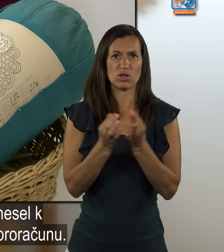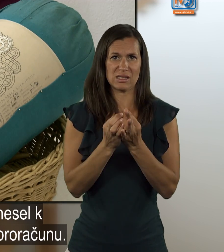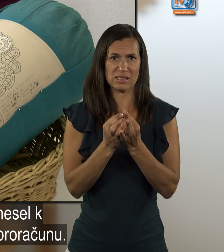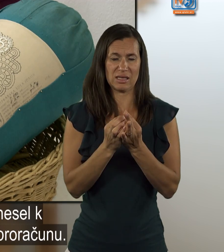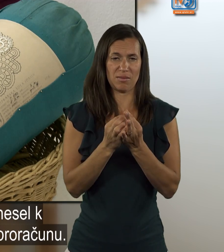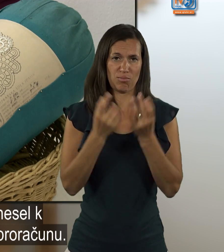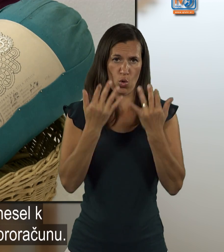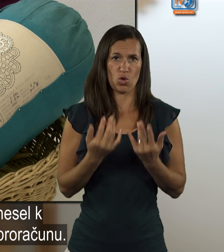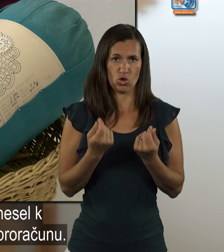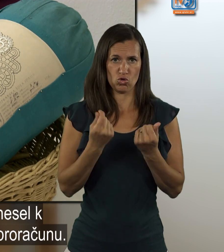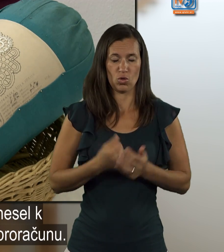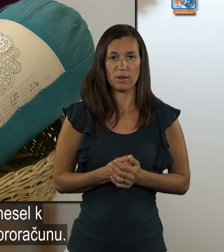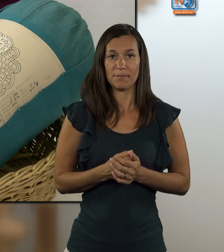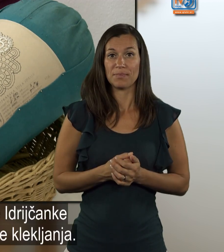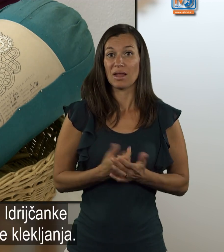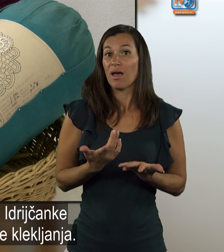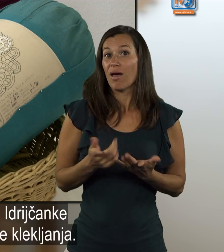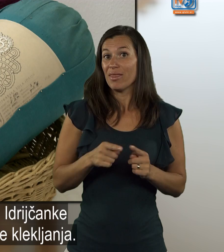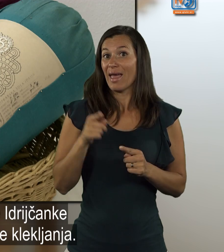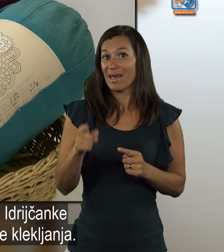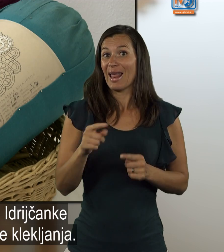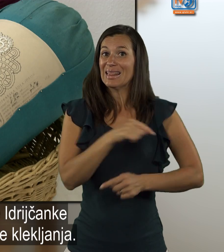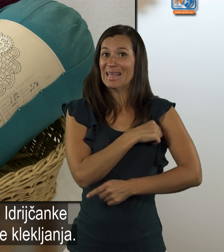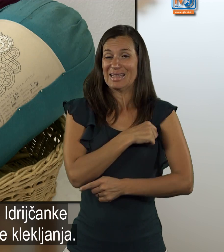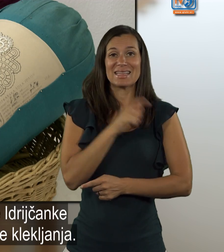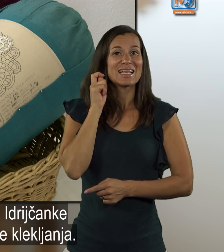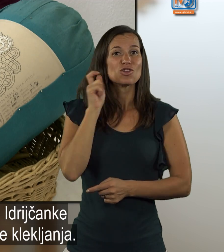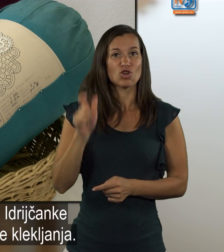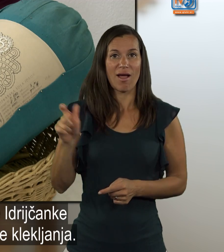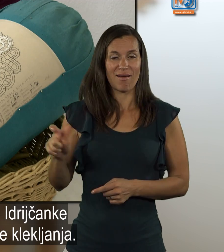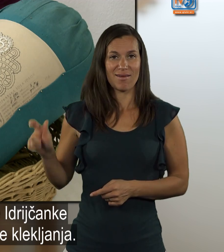družinskemu proračunu. In takrat so se Idrijčanke